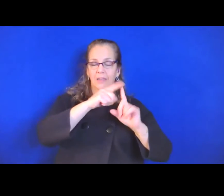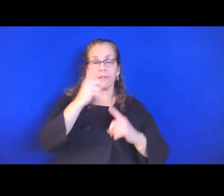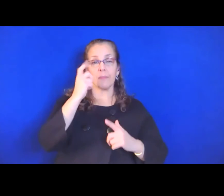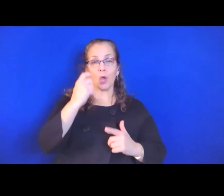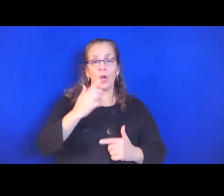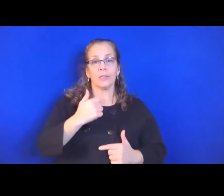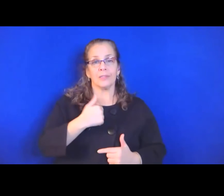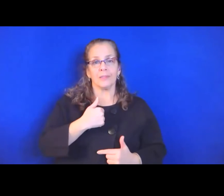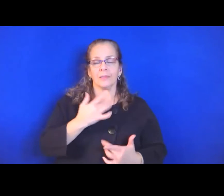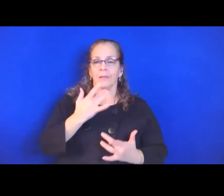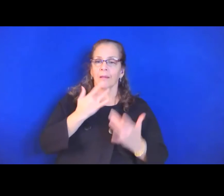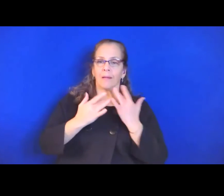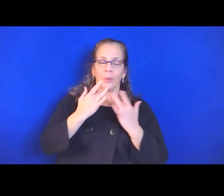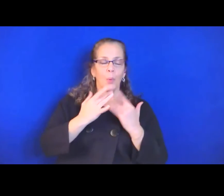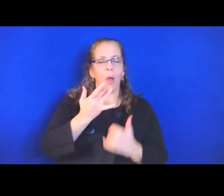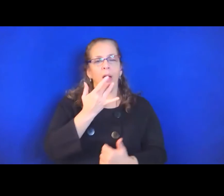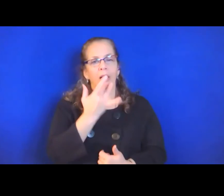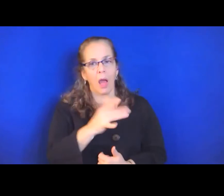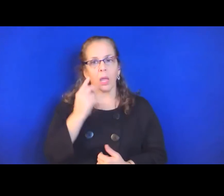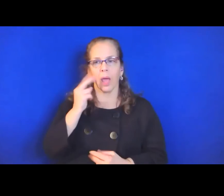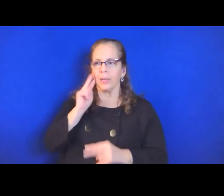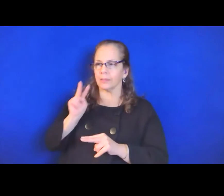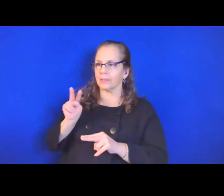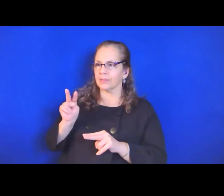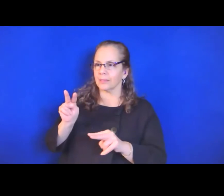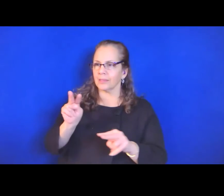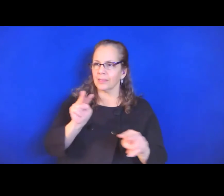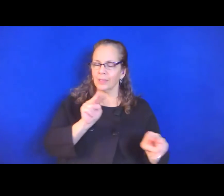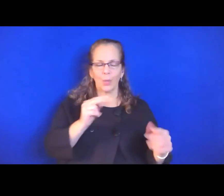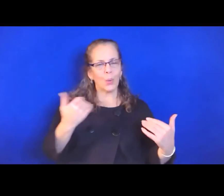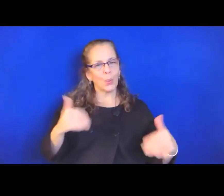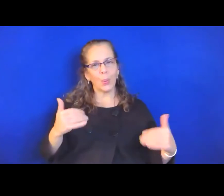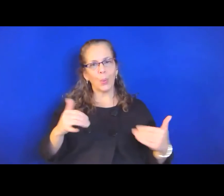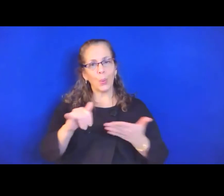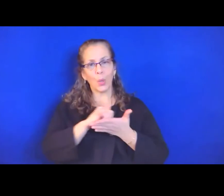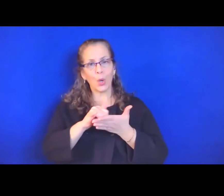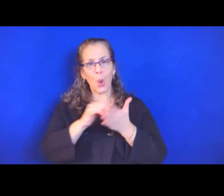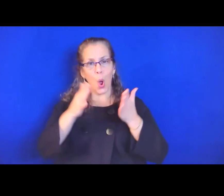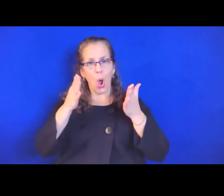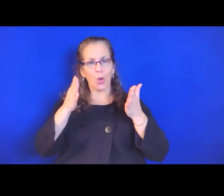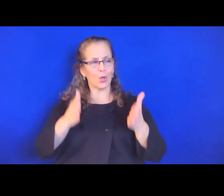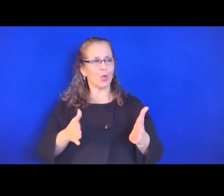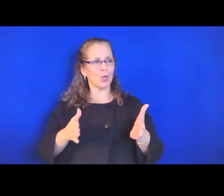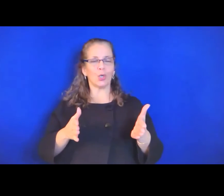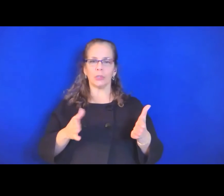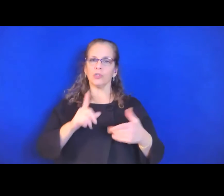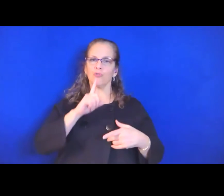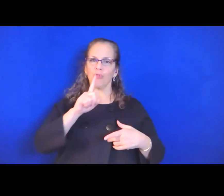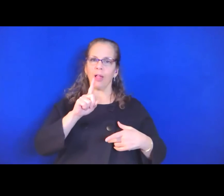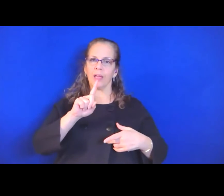那我是在过去一段时间不停观察的不同的情况，还